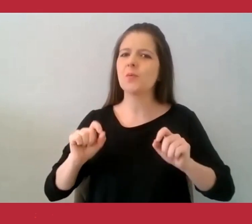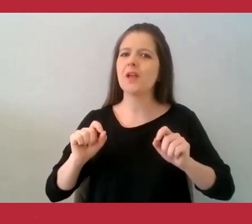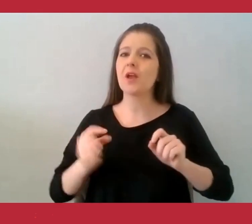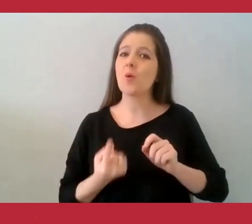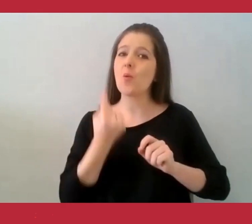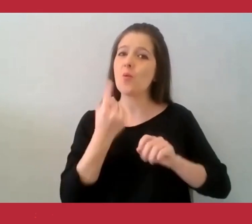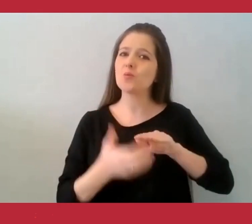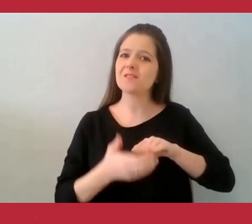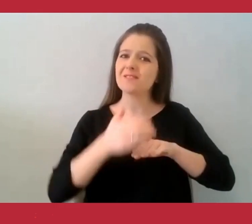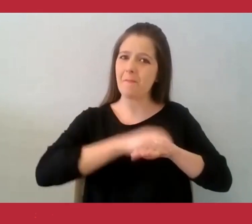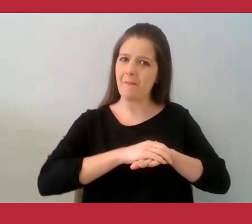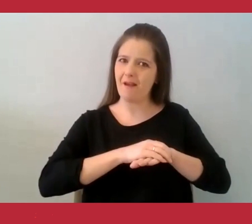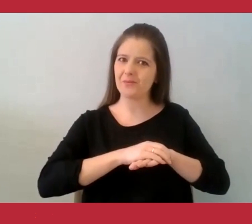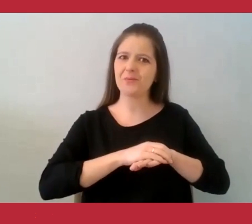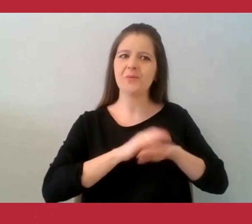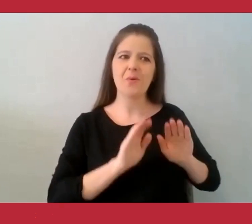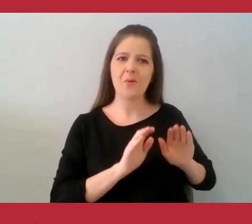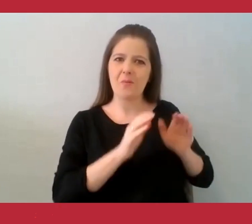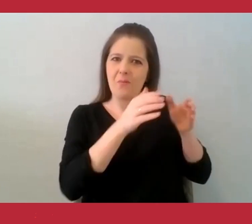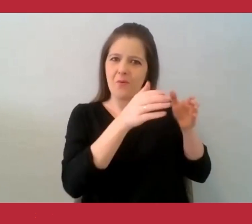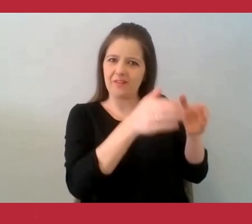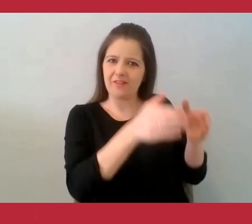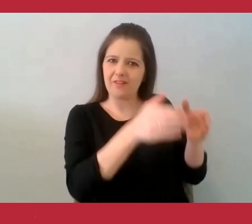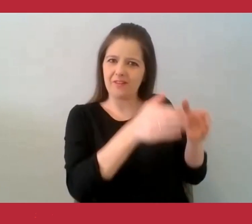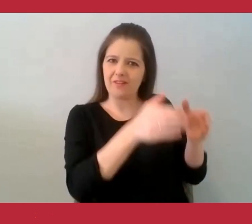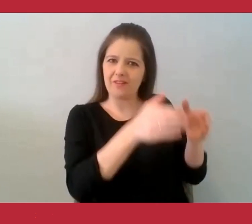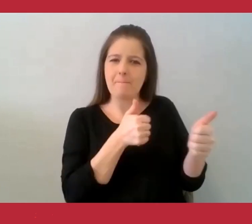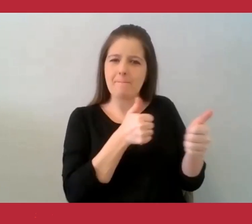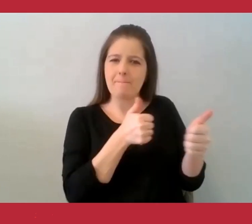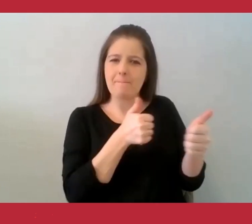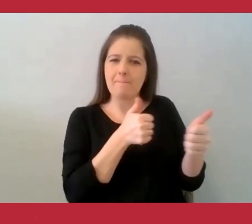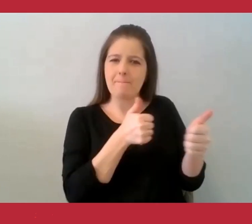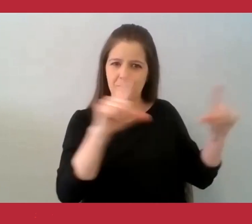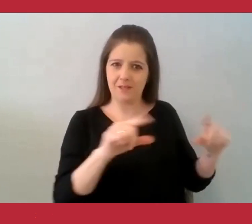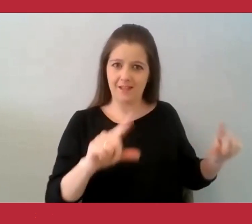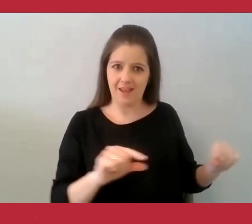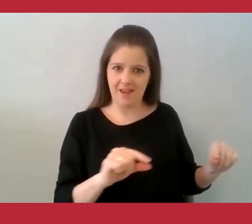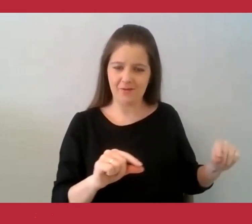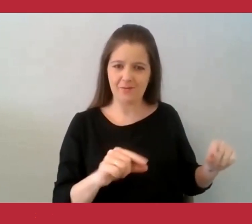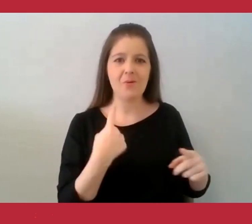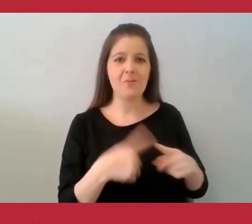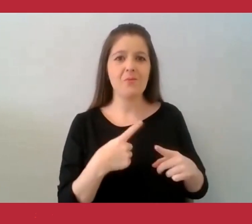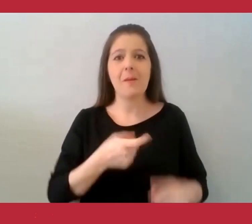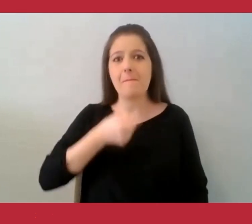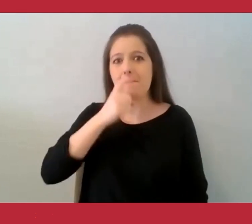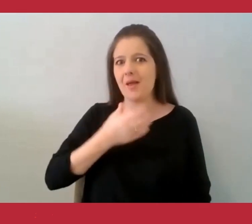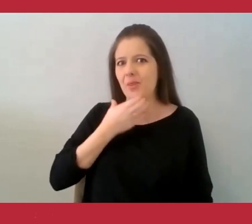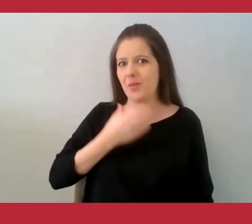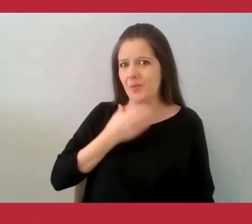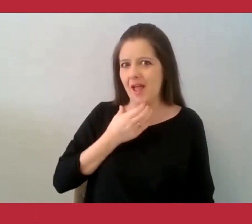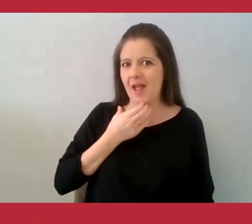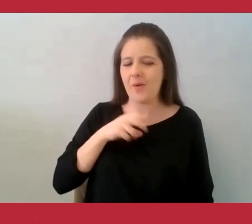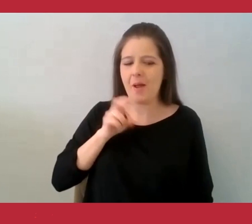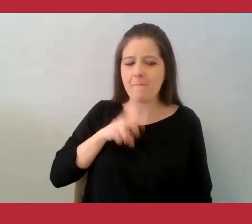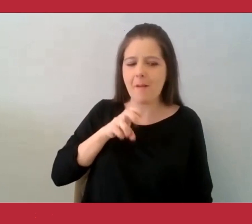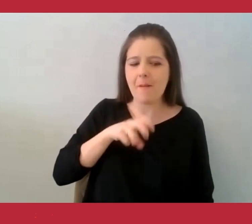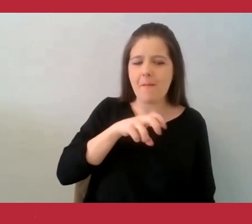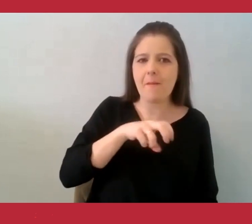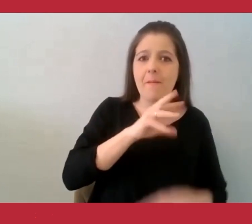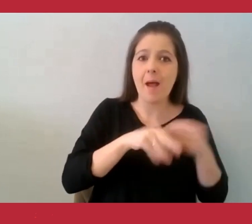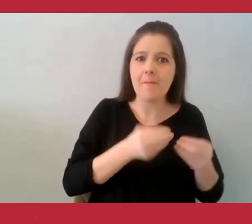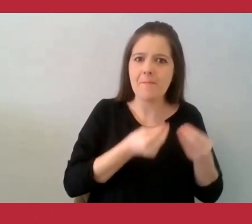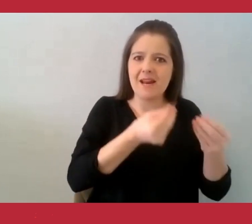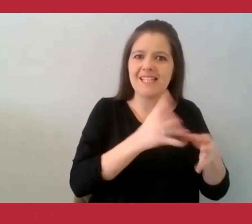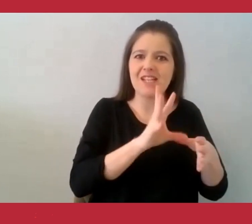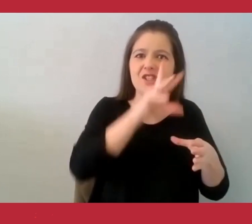Papai Noel colocasse dentro os presentes. Joãozinho, então, pensou o seguinte: